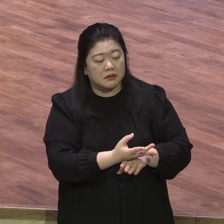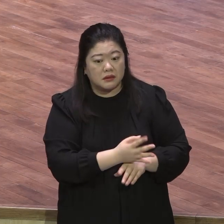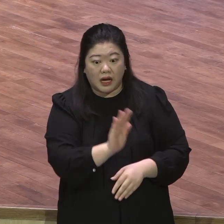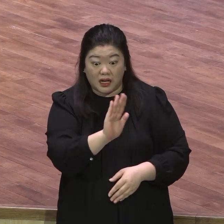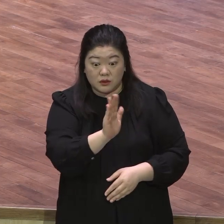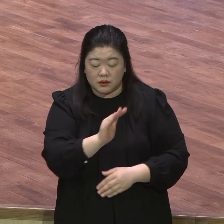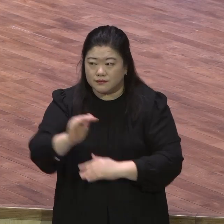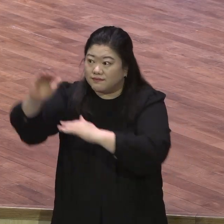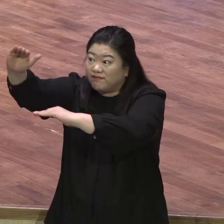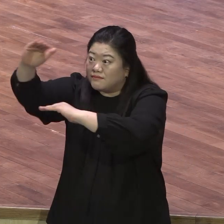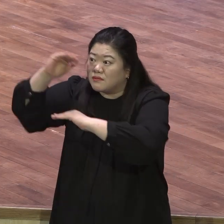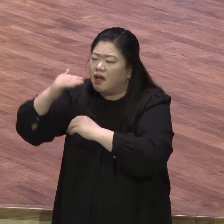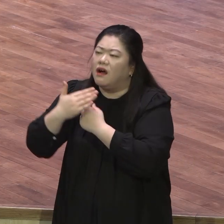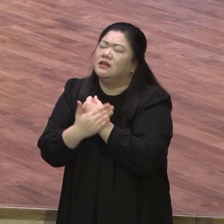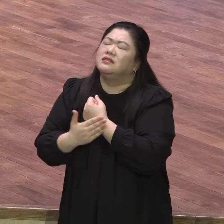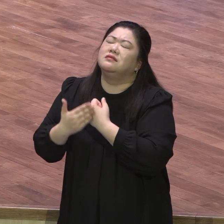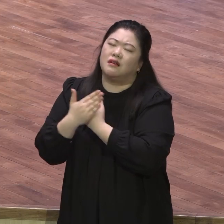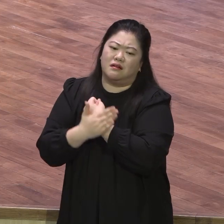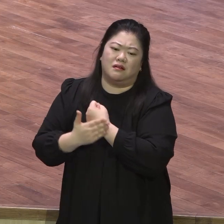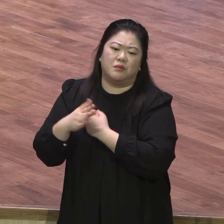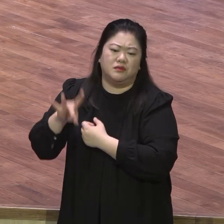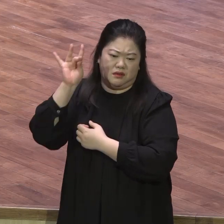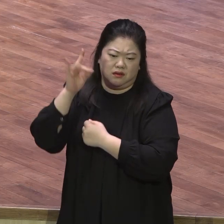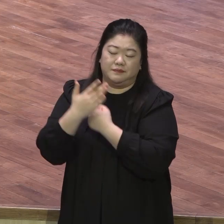받으라는 얘기에요 은혜를 좀 받으라는 은혜를